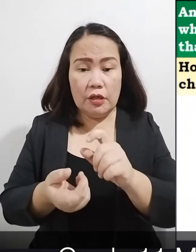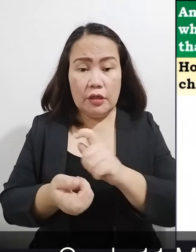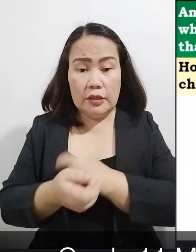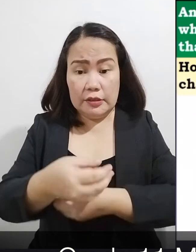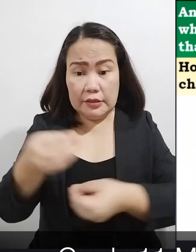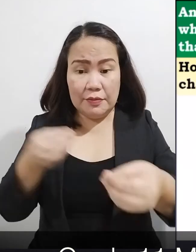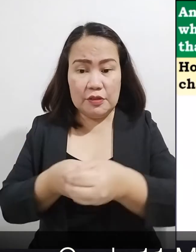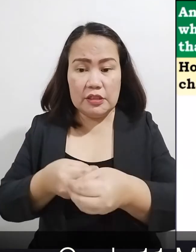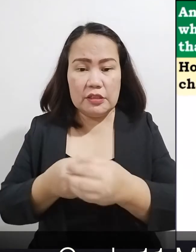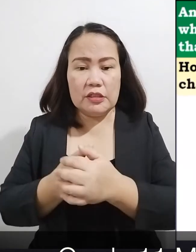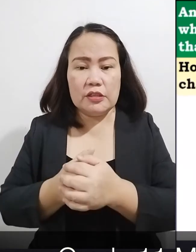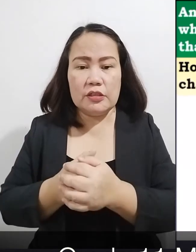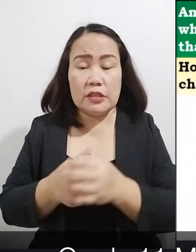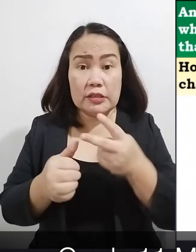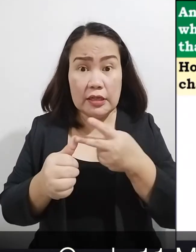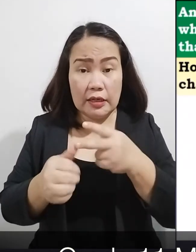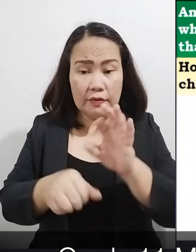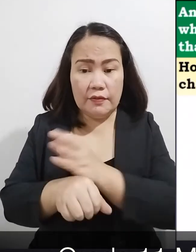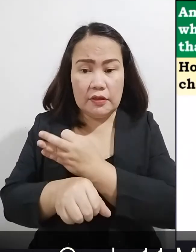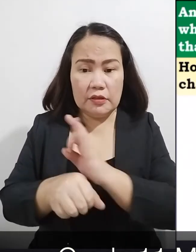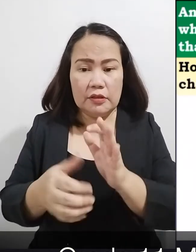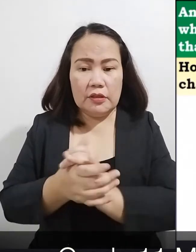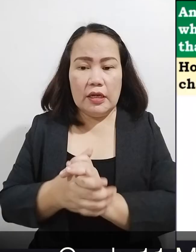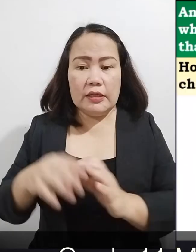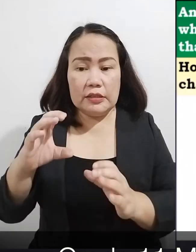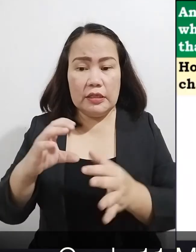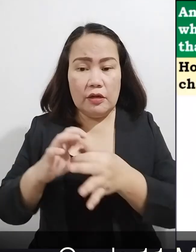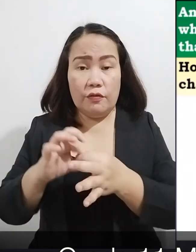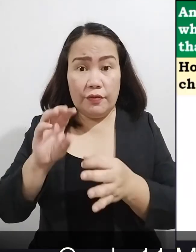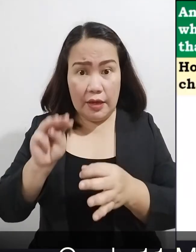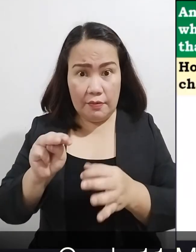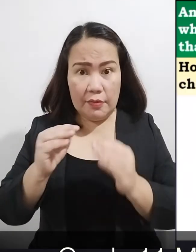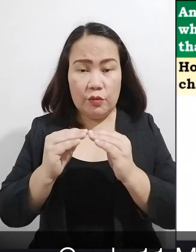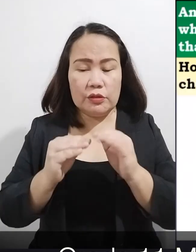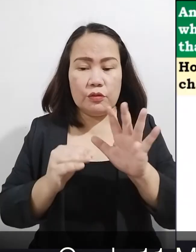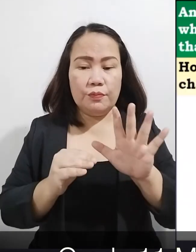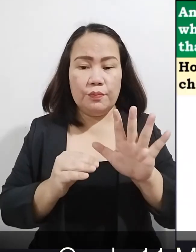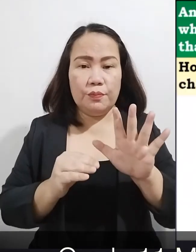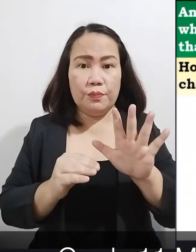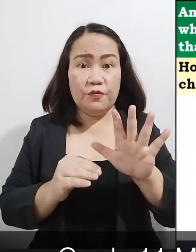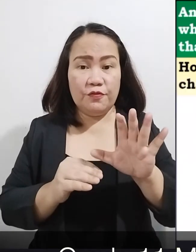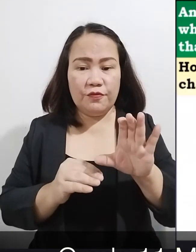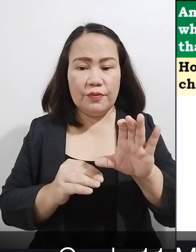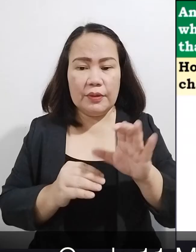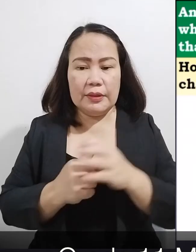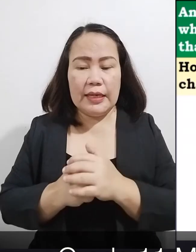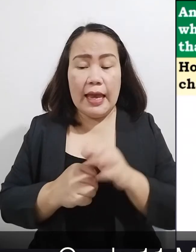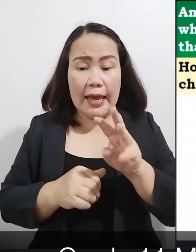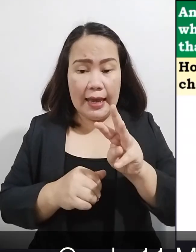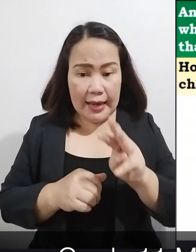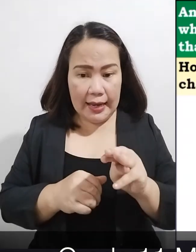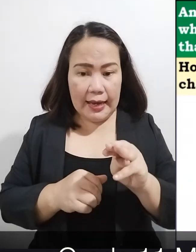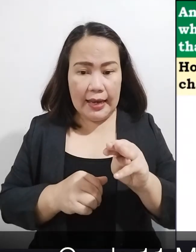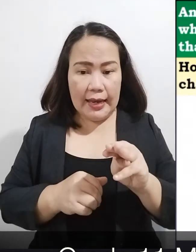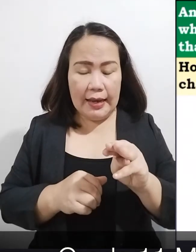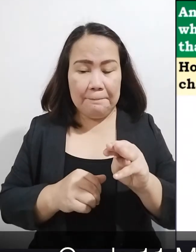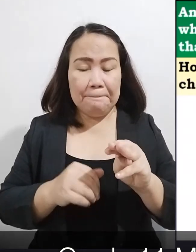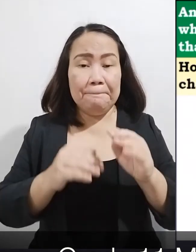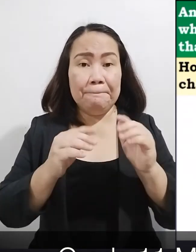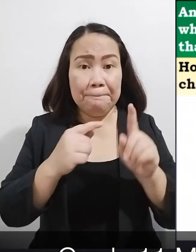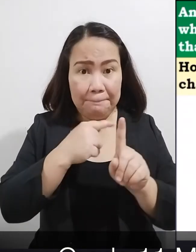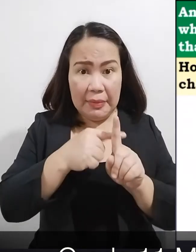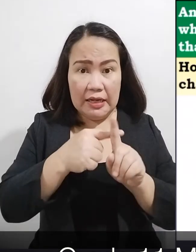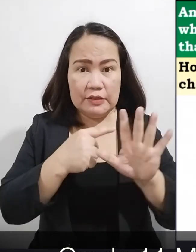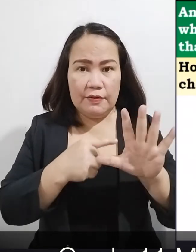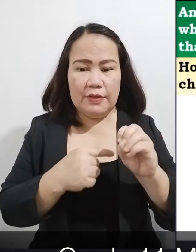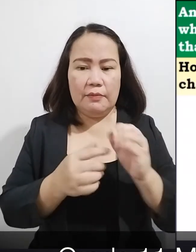sa ikalawang function natin, which is C of M equals M plus 50. Ayan, so pinalitan ko na siya ng